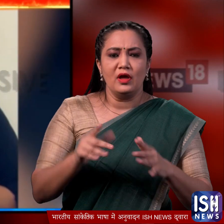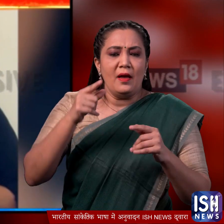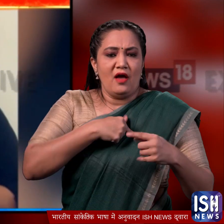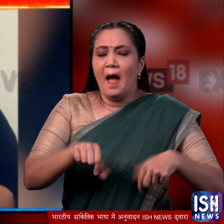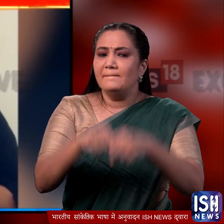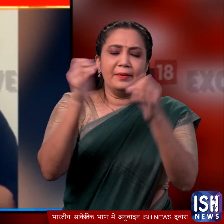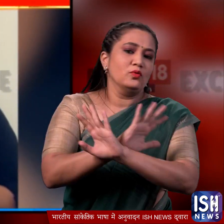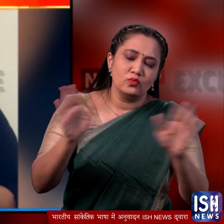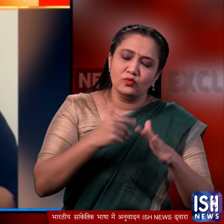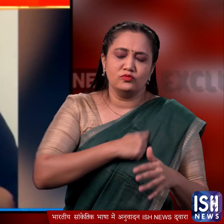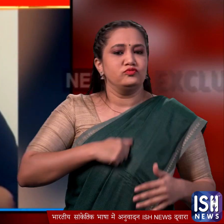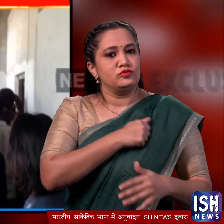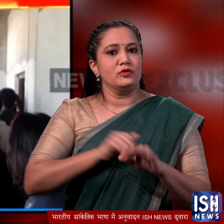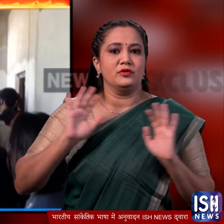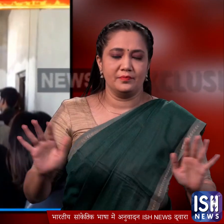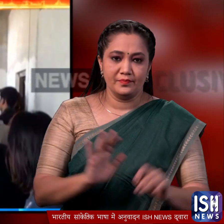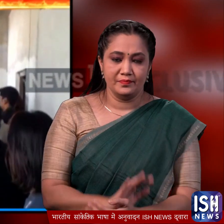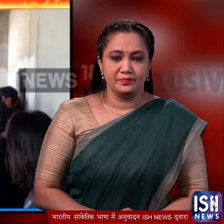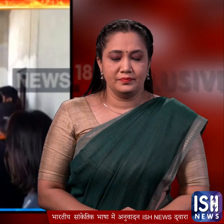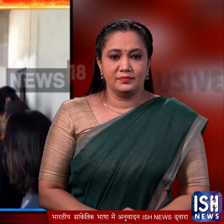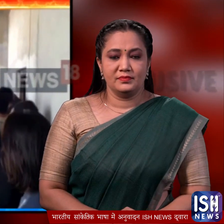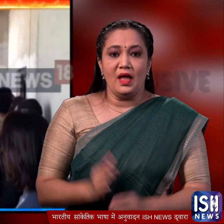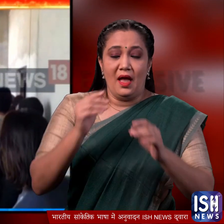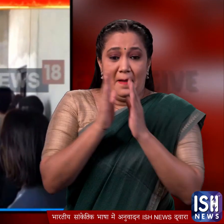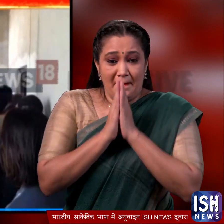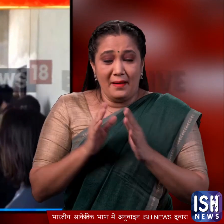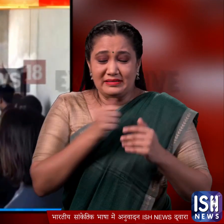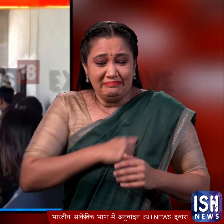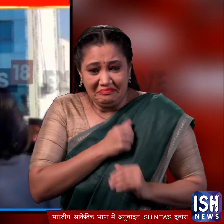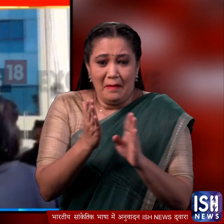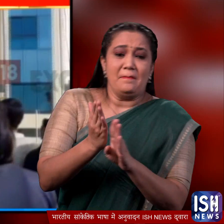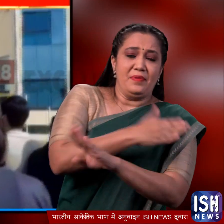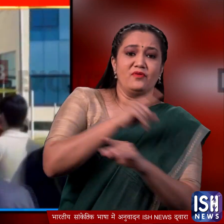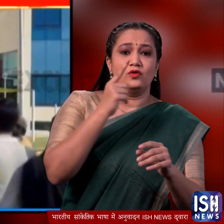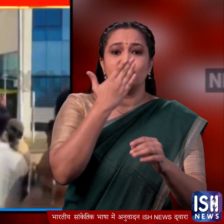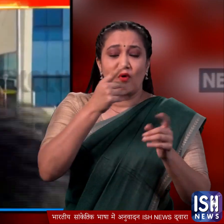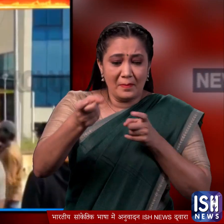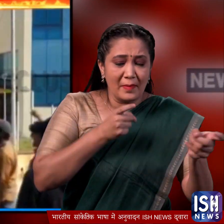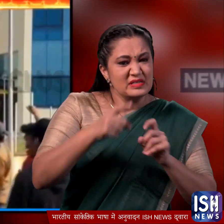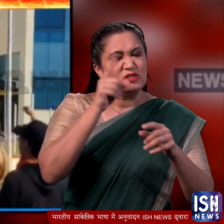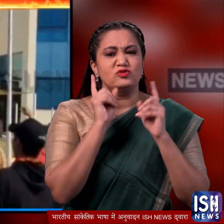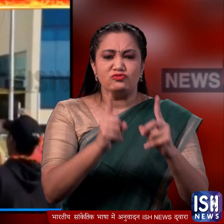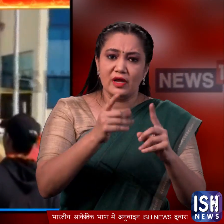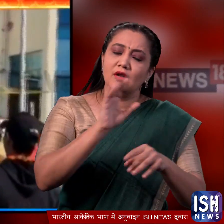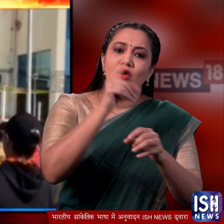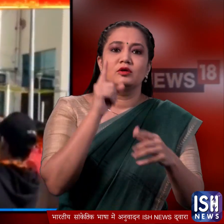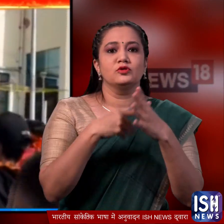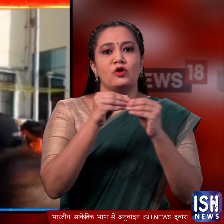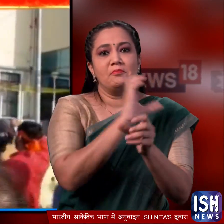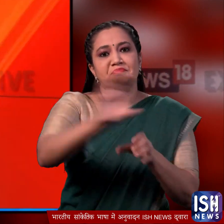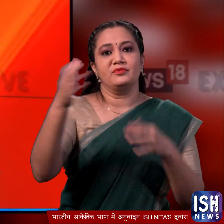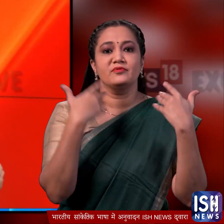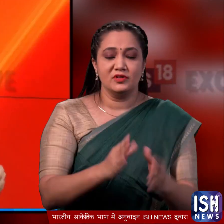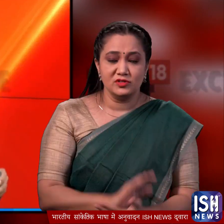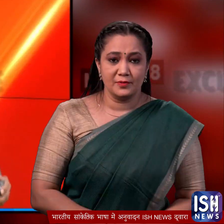किसी को ठेस पहुंची हो उसके लिए आई एम वेरी सॉरी। हालांकि माफी से पहले ही स्कूल मैनेजमेंट ने नफीसा के खिलाफ बड़ी कार्रवाई की और उन्हें नौकरी से निकाल